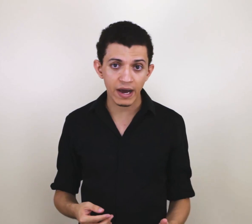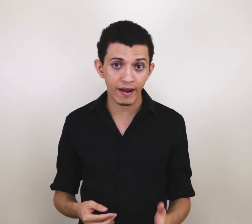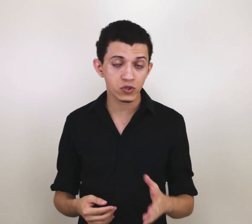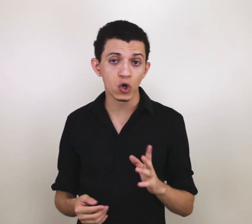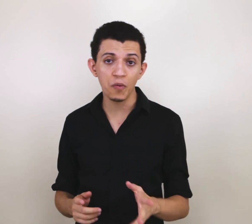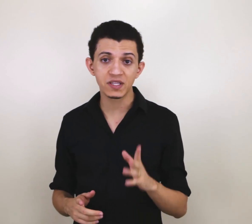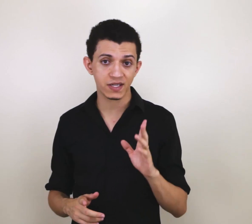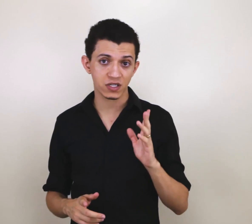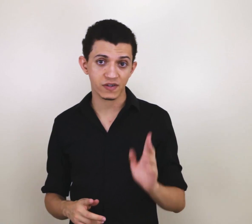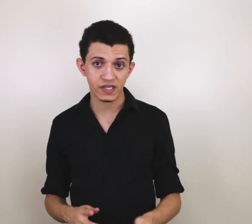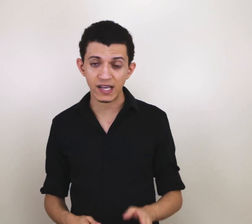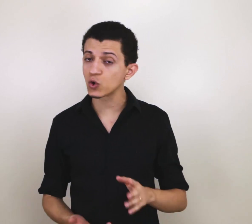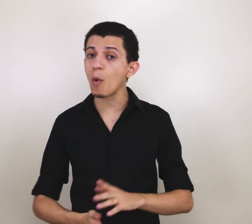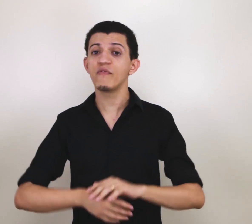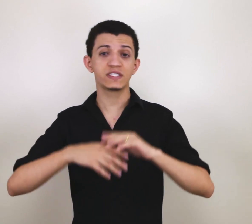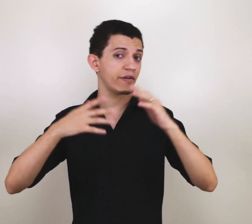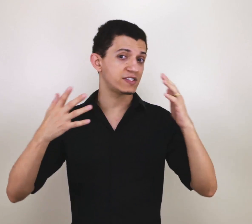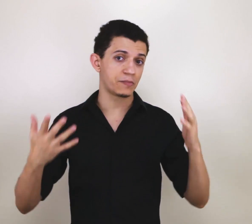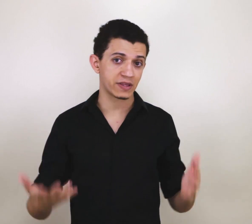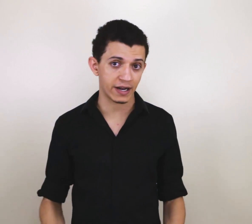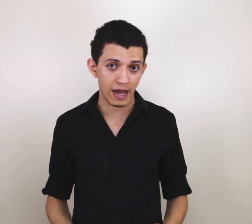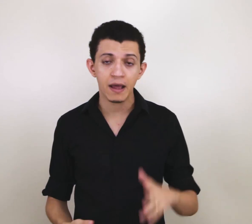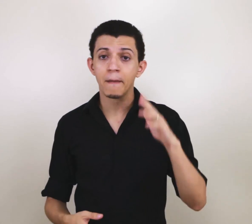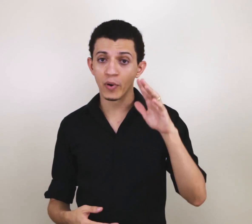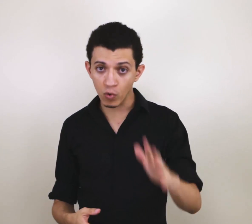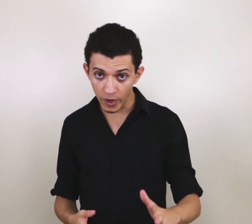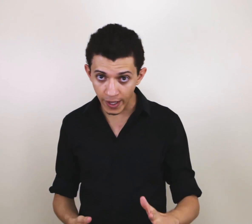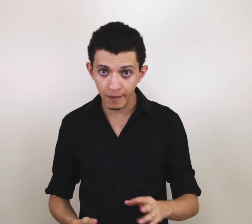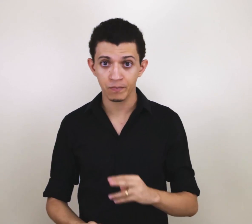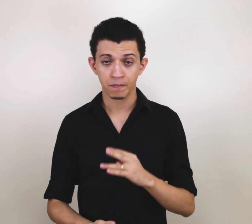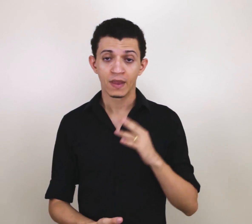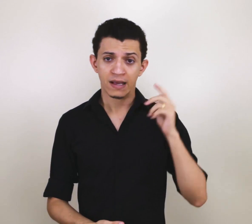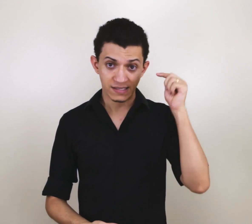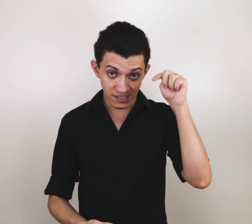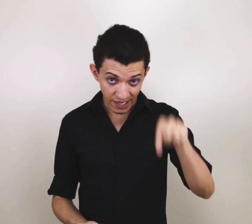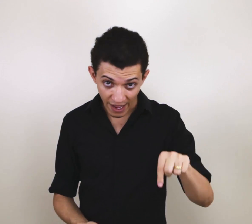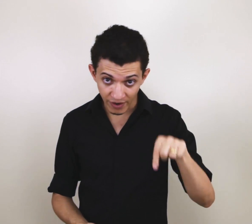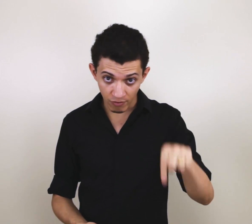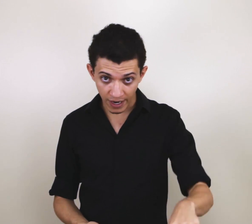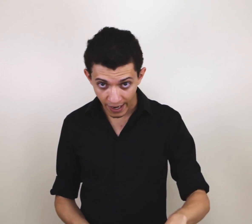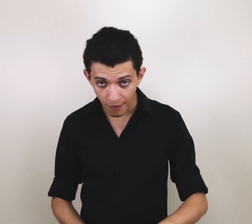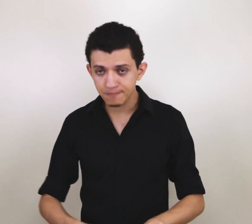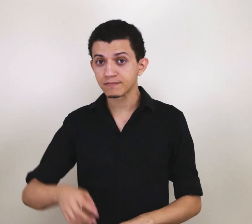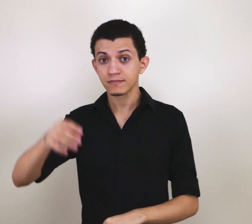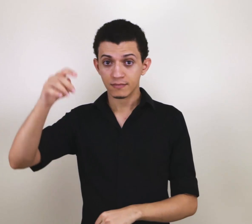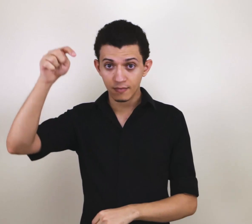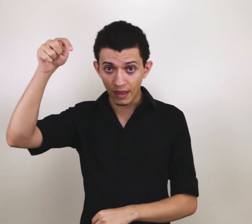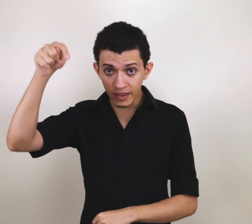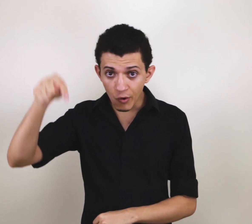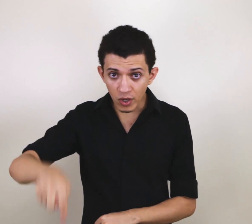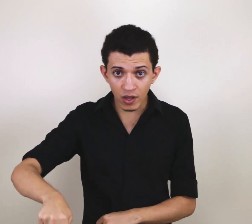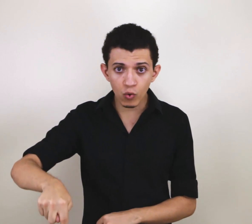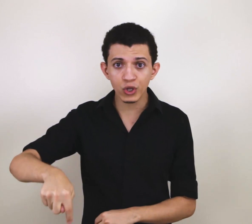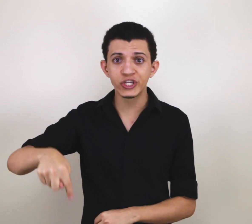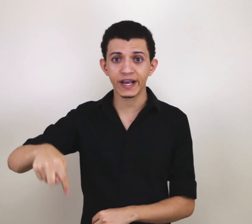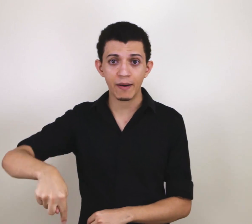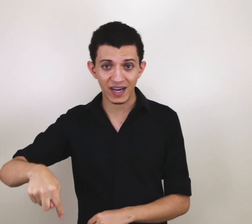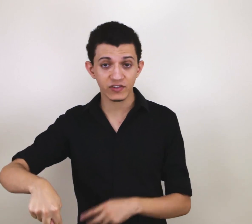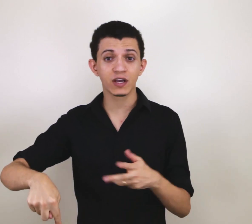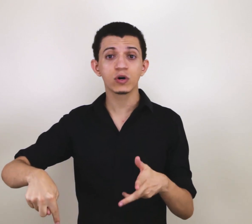canal sobre expressões faciais, como você vai fazer para treinar. Procura aí. Se inscreve aqui no canal. Tem um botão curtir aqui abaixo. Se você gostou